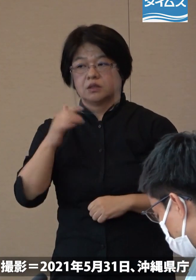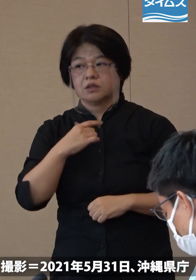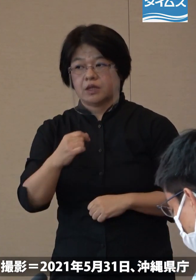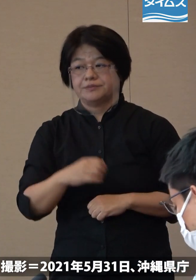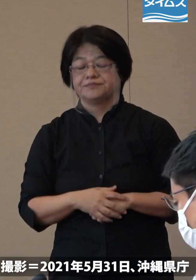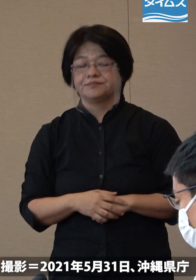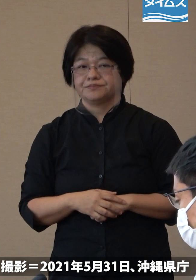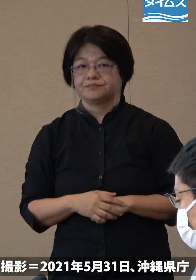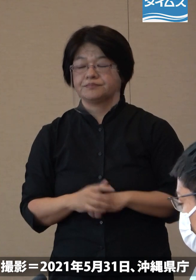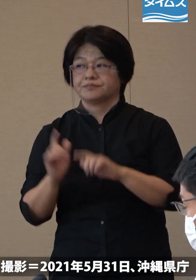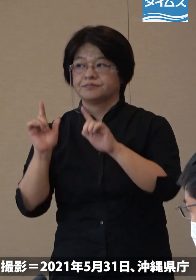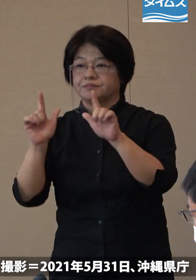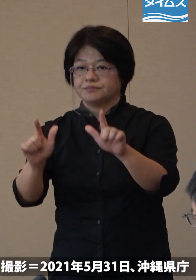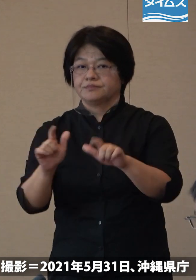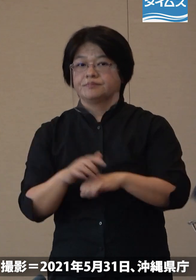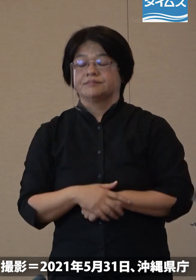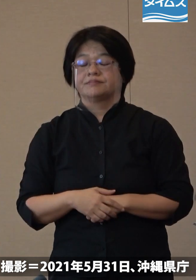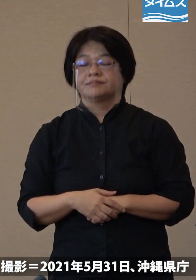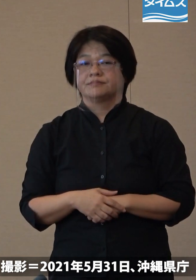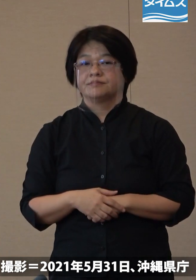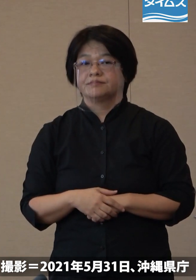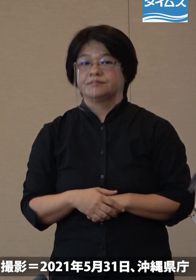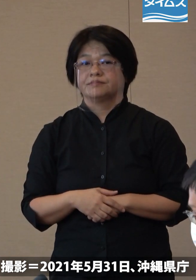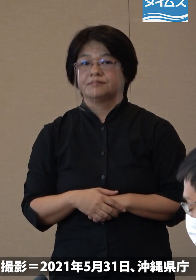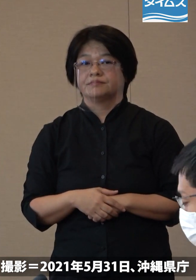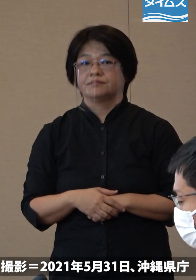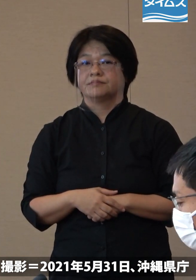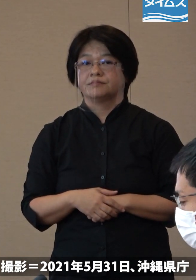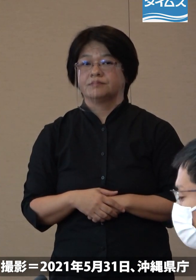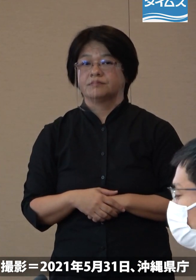けますか。 はい、そのいずれについても、